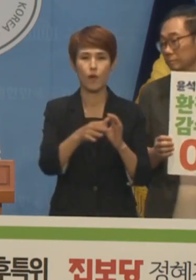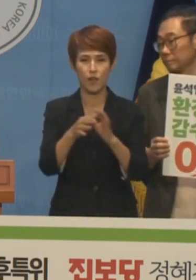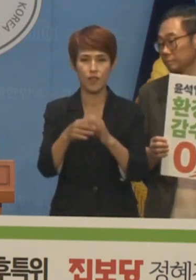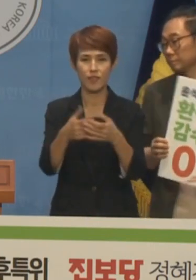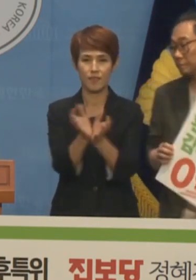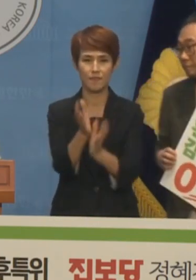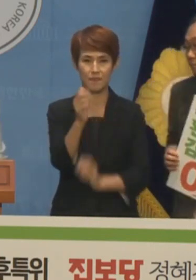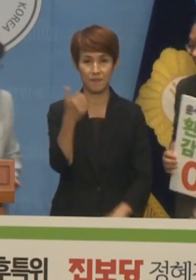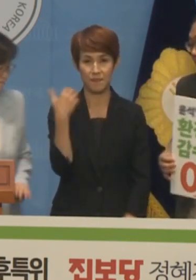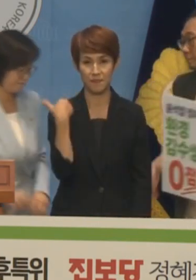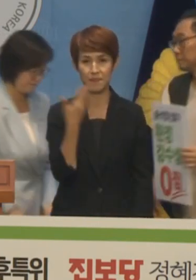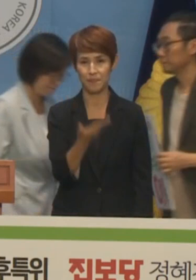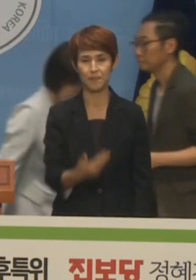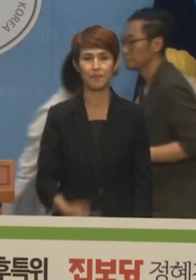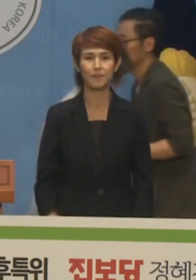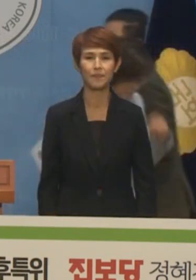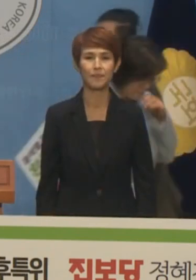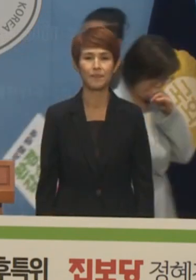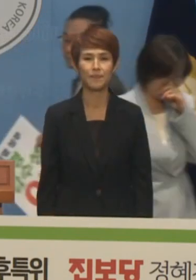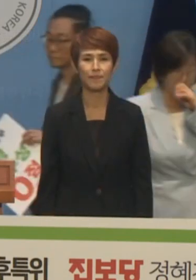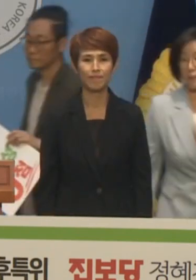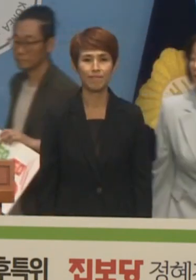듣겠습니다.